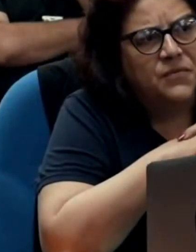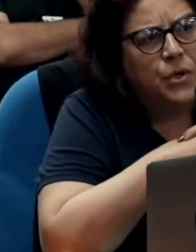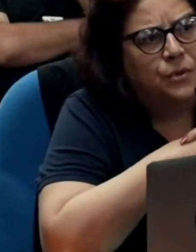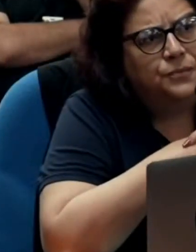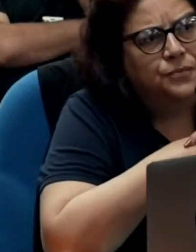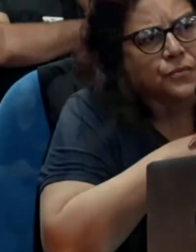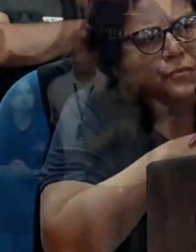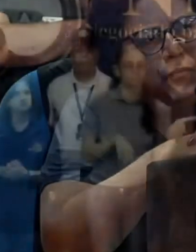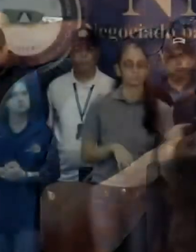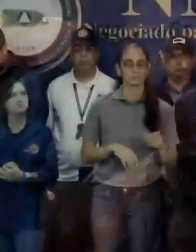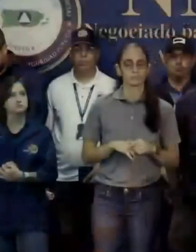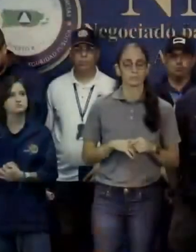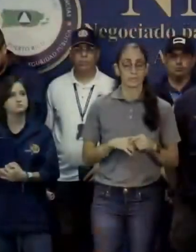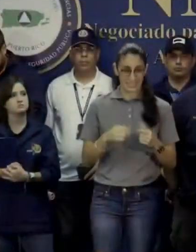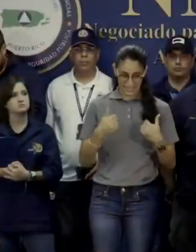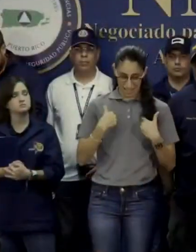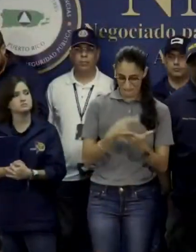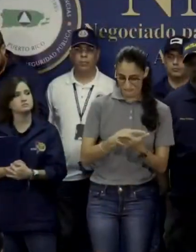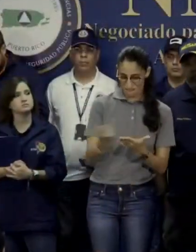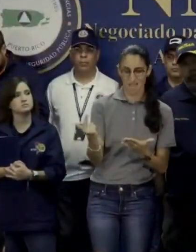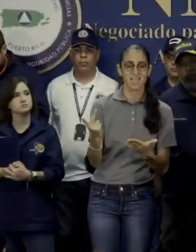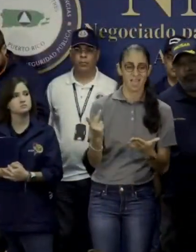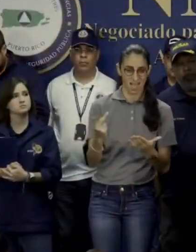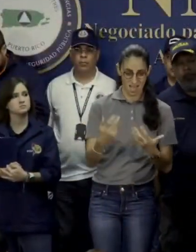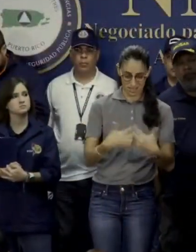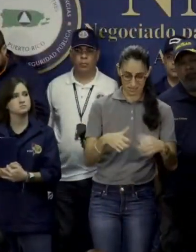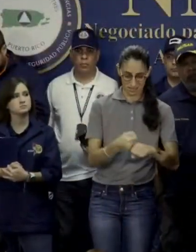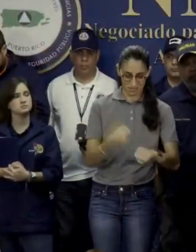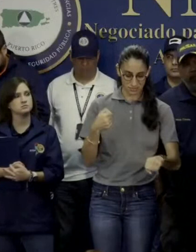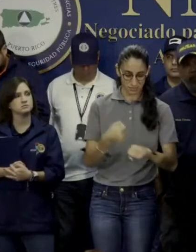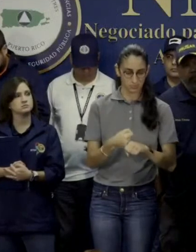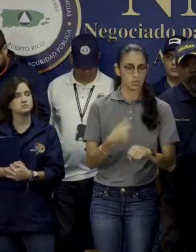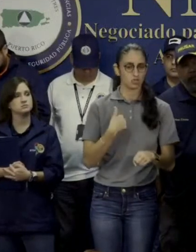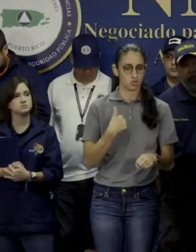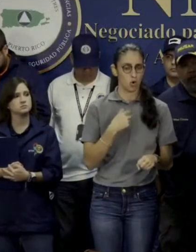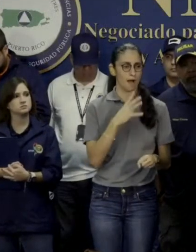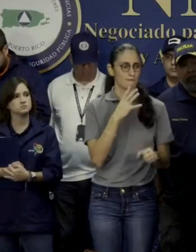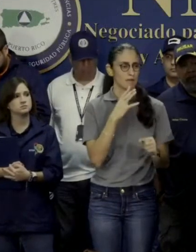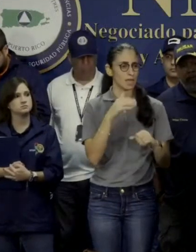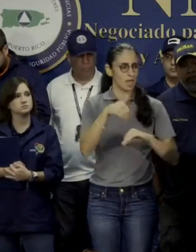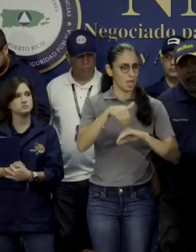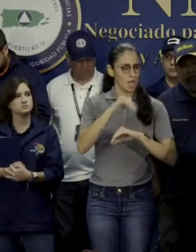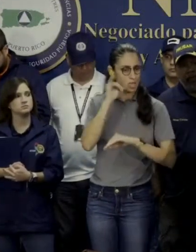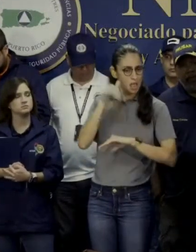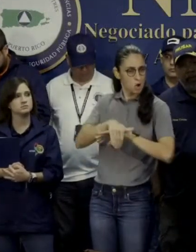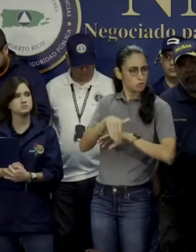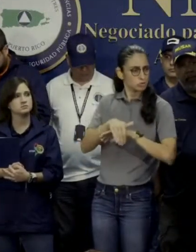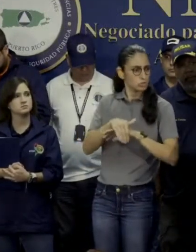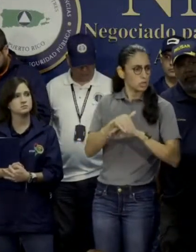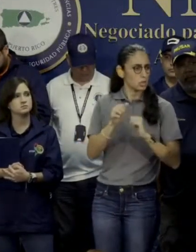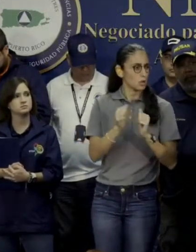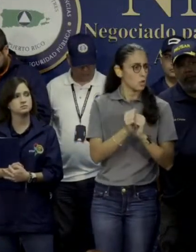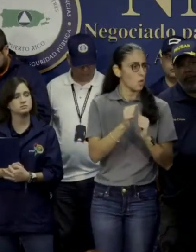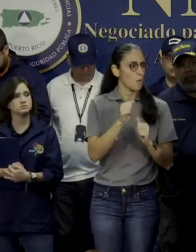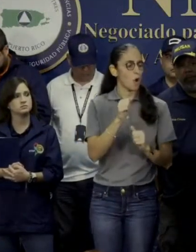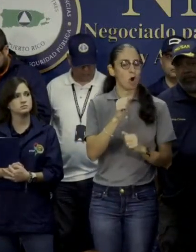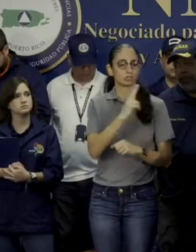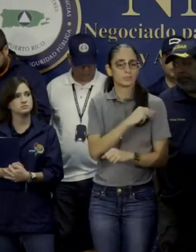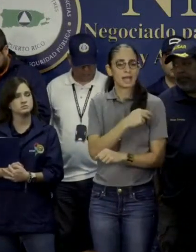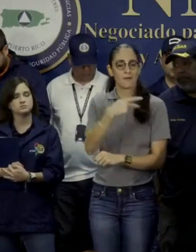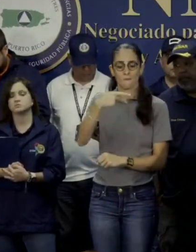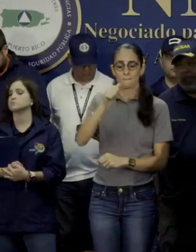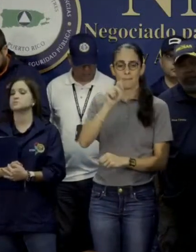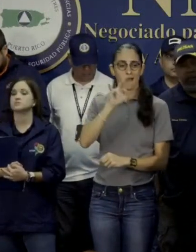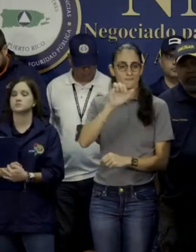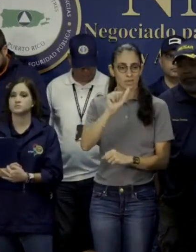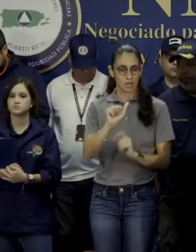más específico? El de Cabo Rojo también tuvo fallas en el generador. Yo hablé anoche con la administración de Metropavía.